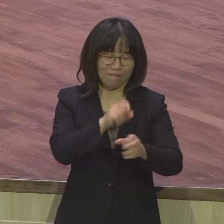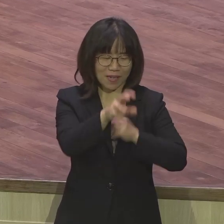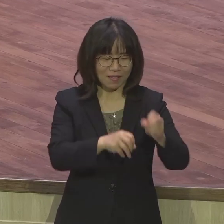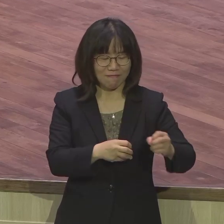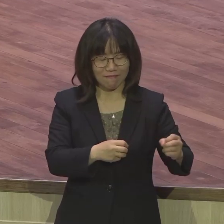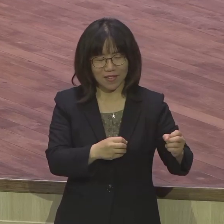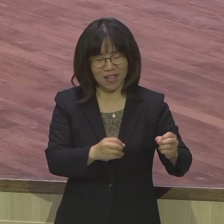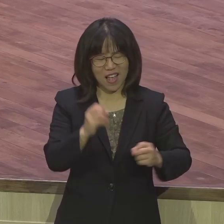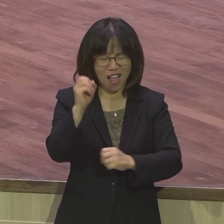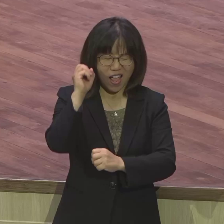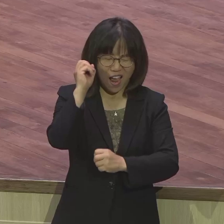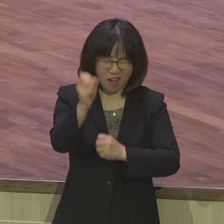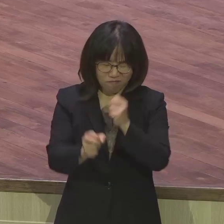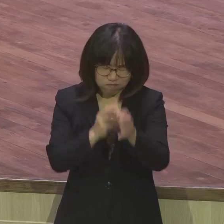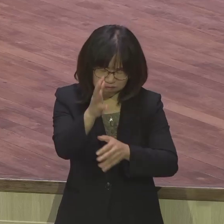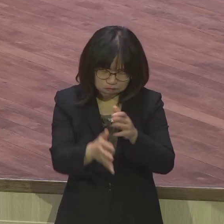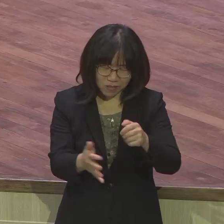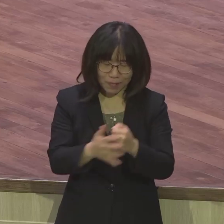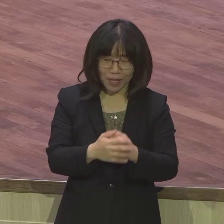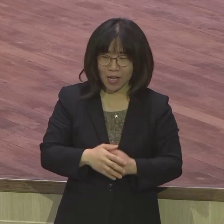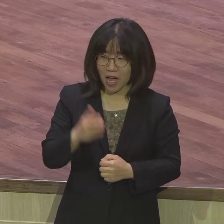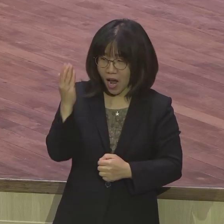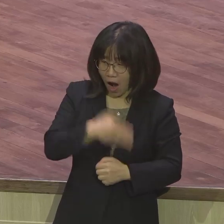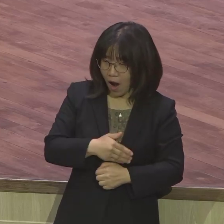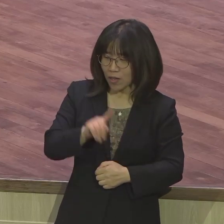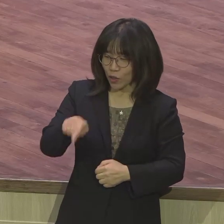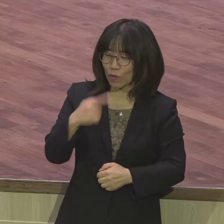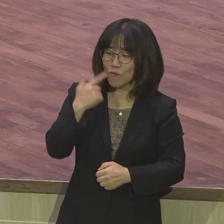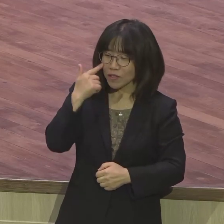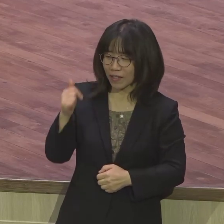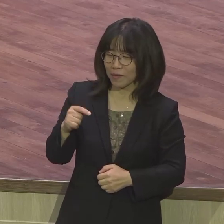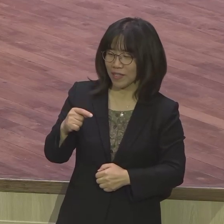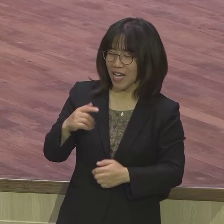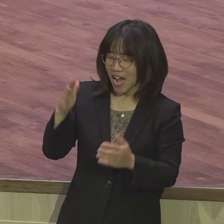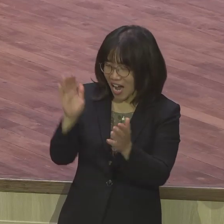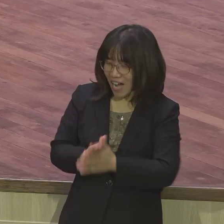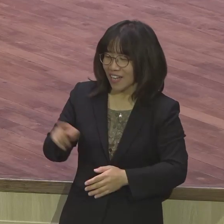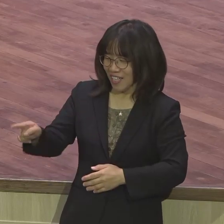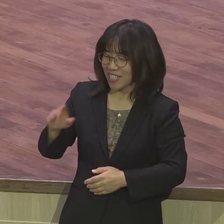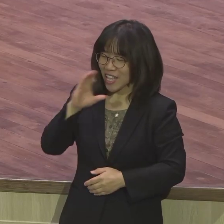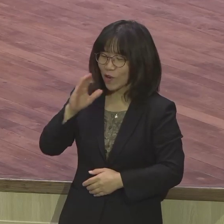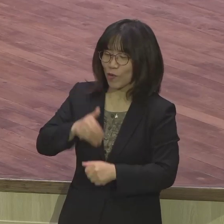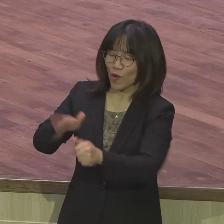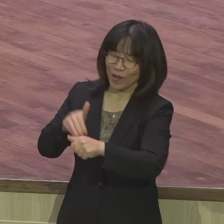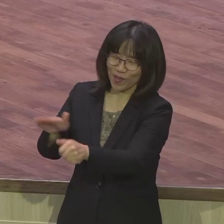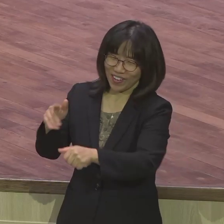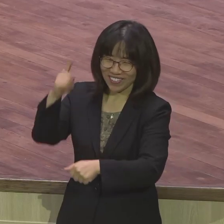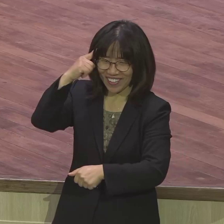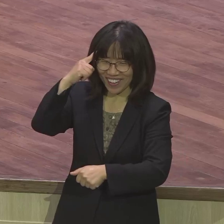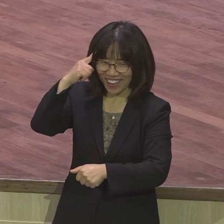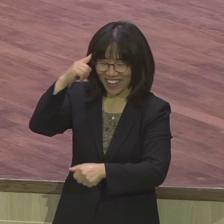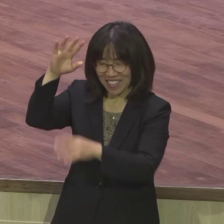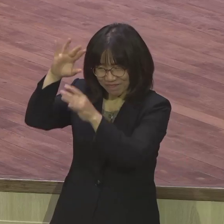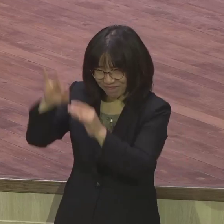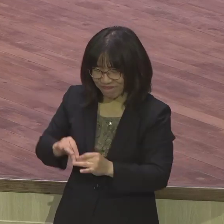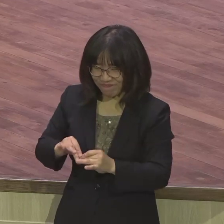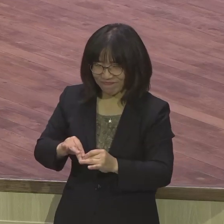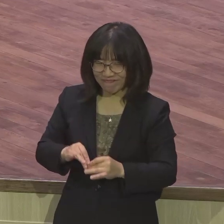쓰셔가지고 저 전용승 목사 갈 데가 없는데 잘 됐다면서 태국 선교사로 보내야 된다고. 그러면 태국 현지인들이 뭐라고 가만히 있어야